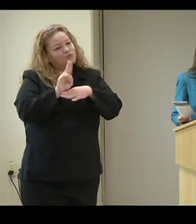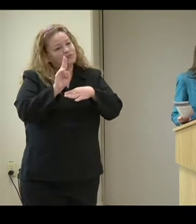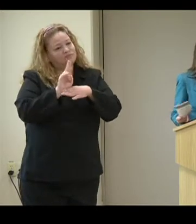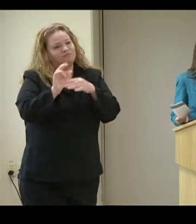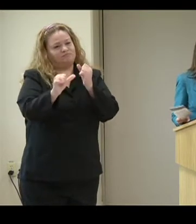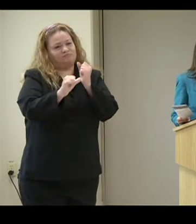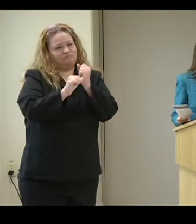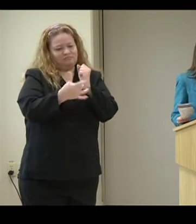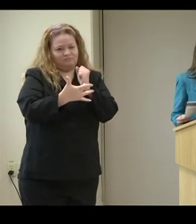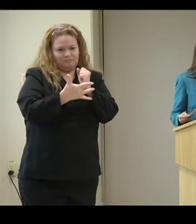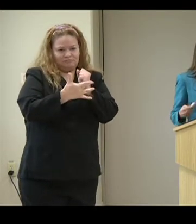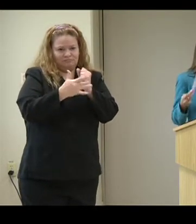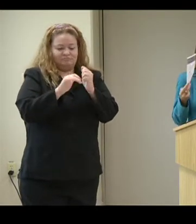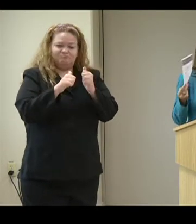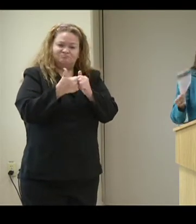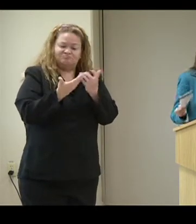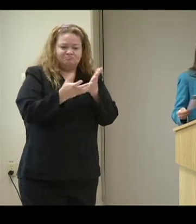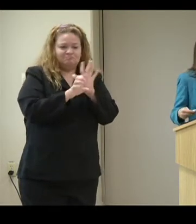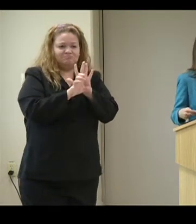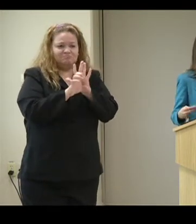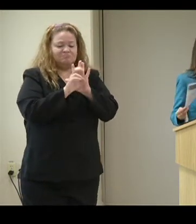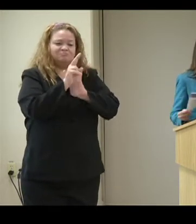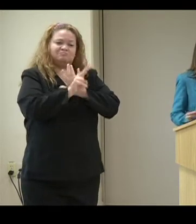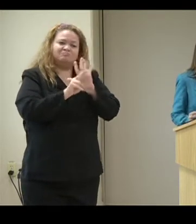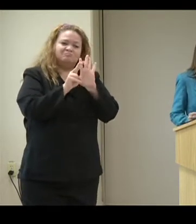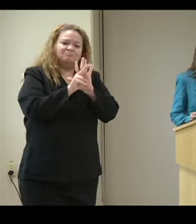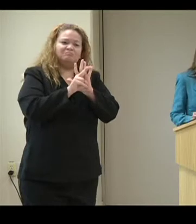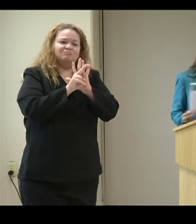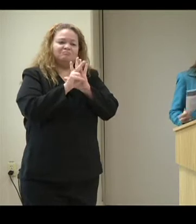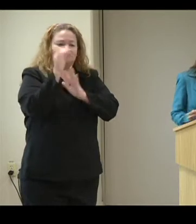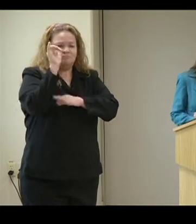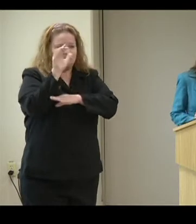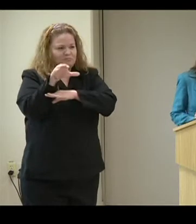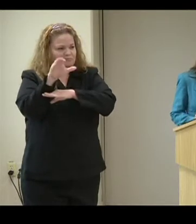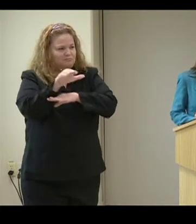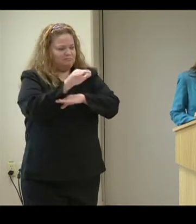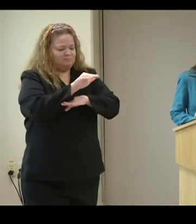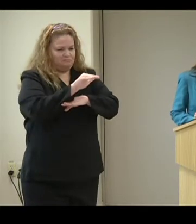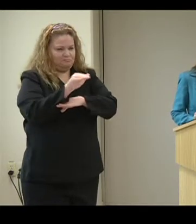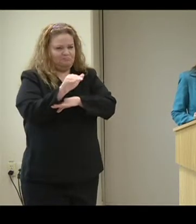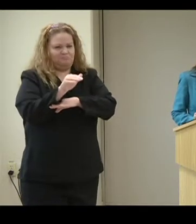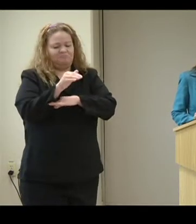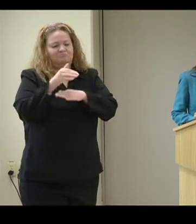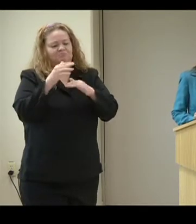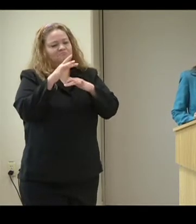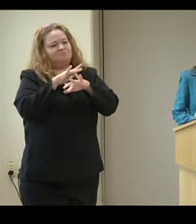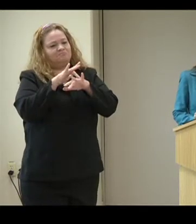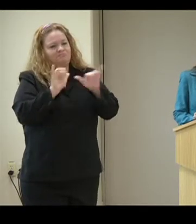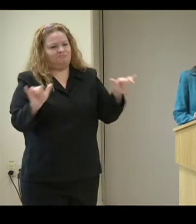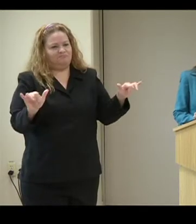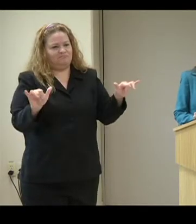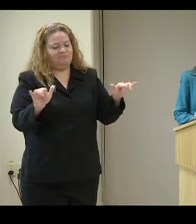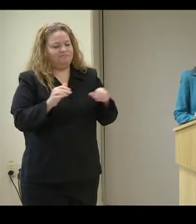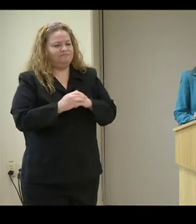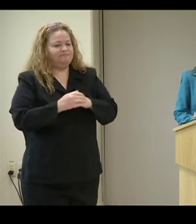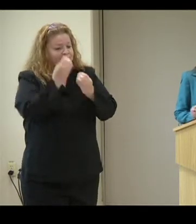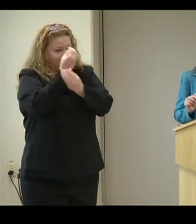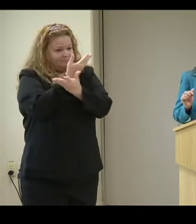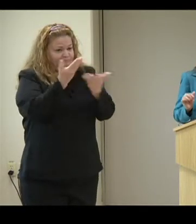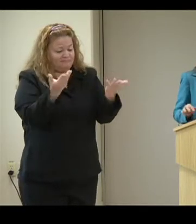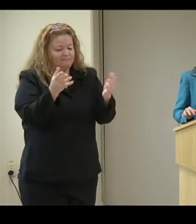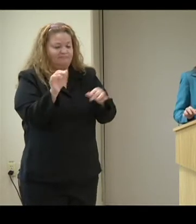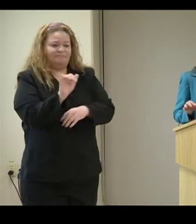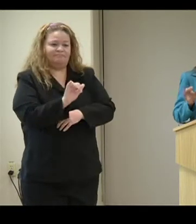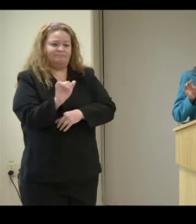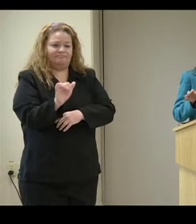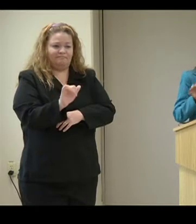medios tecnológicos como es el video la grabación las grabaciones etcétera quería comentarles que